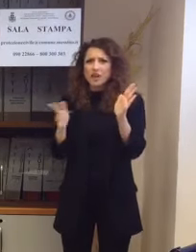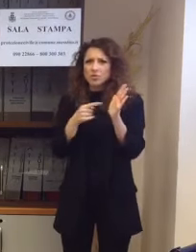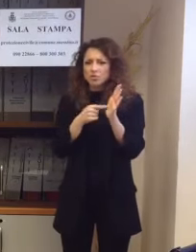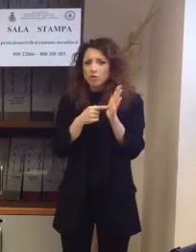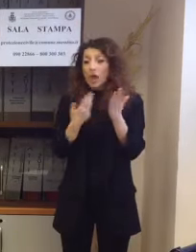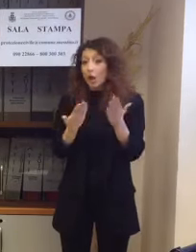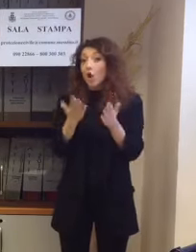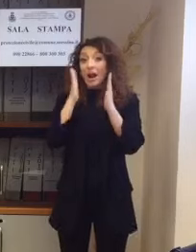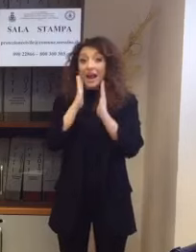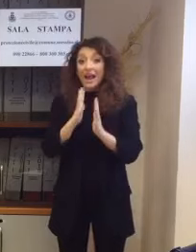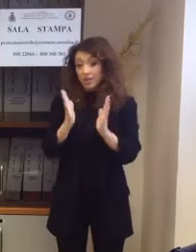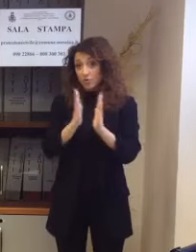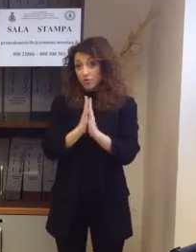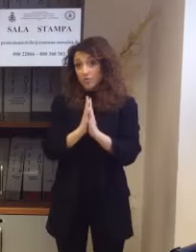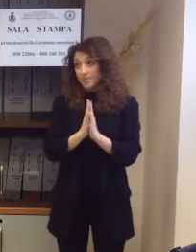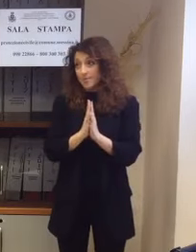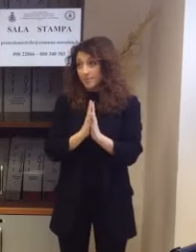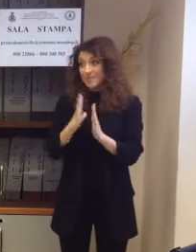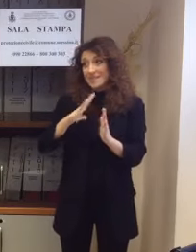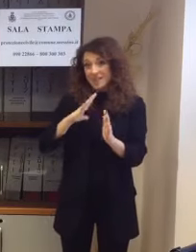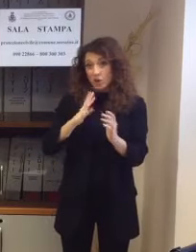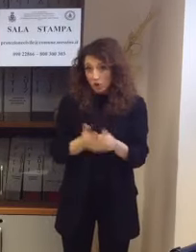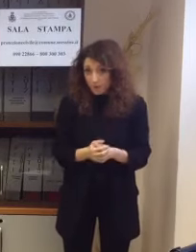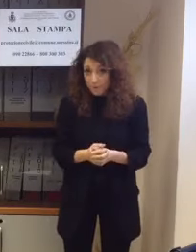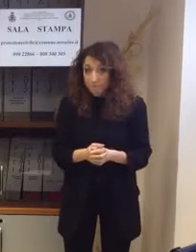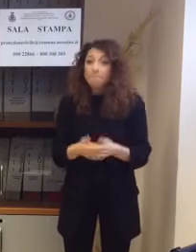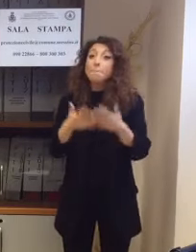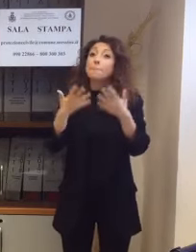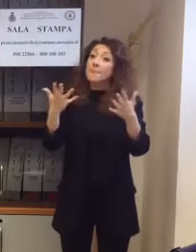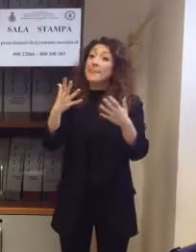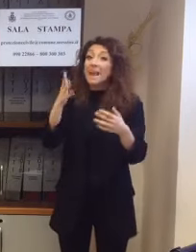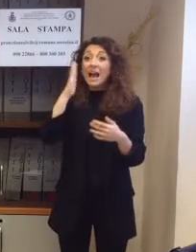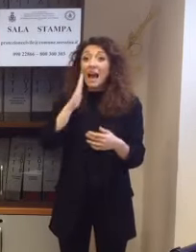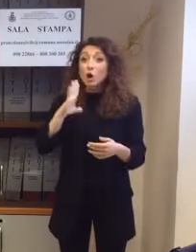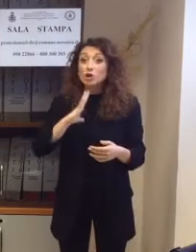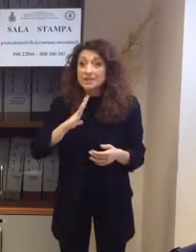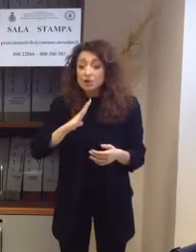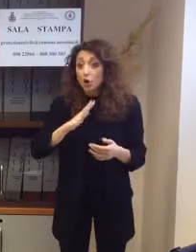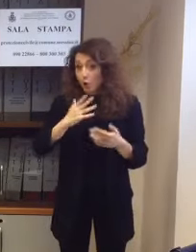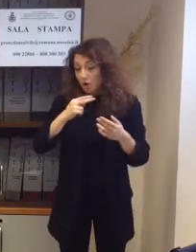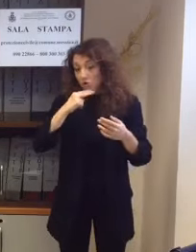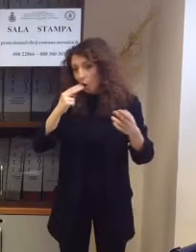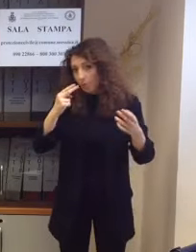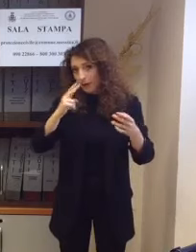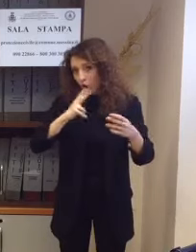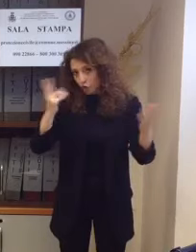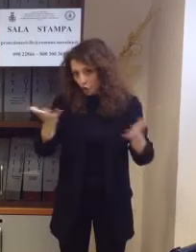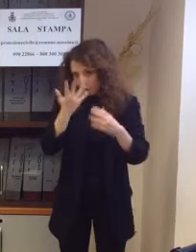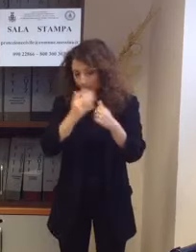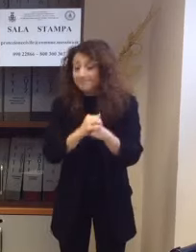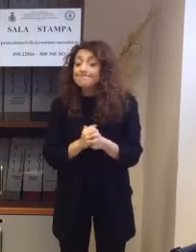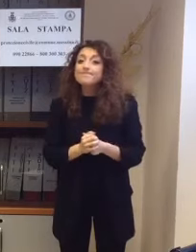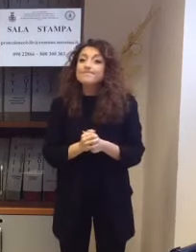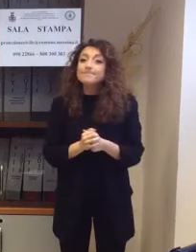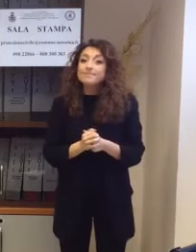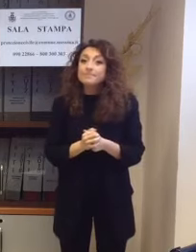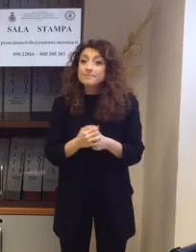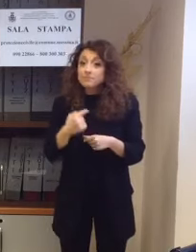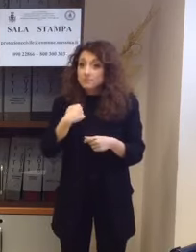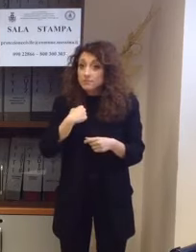caro signore, come è stato anche comunicato, caro signore Pinco Pallino, io vi